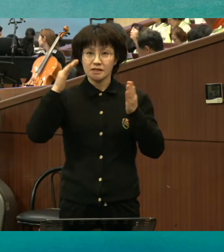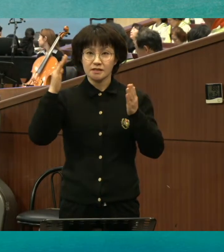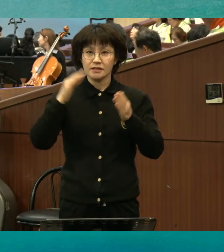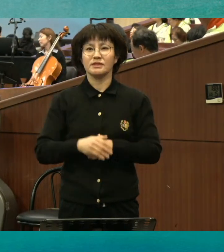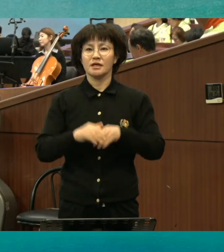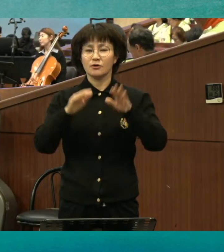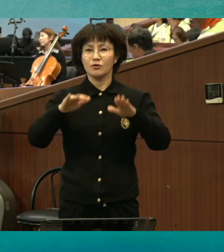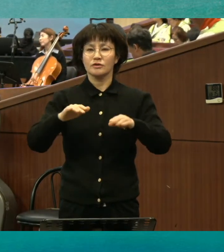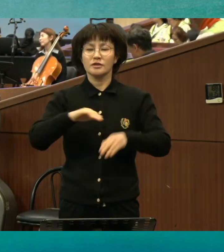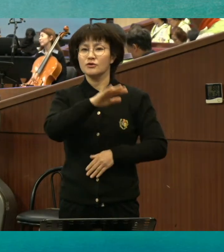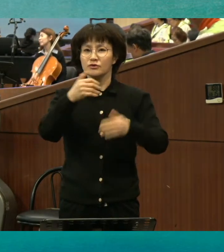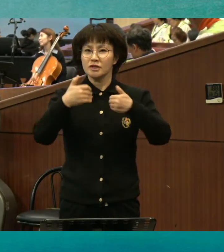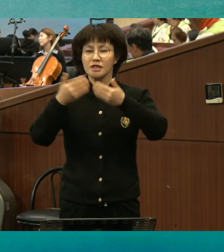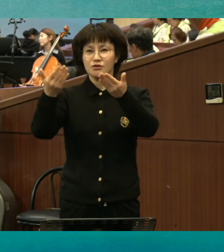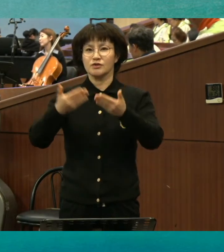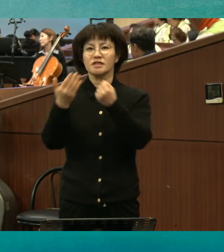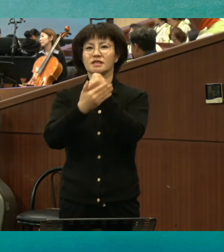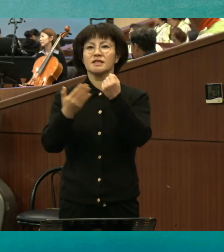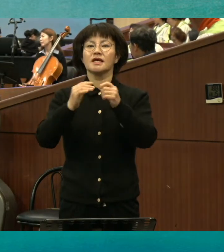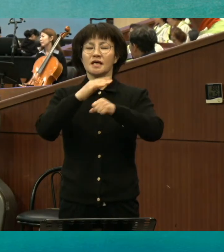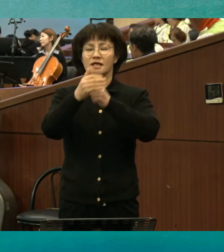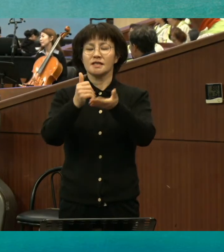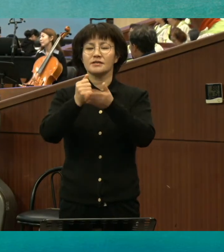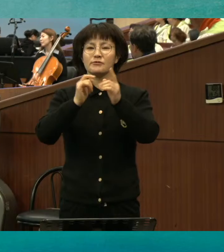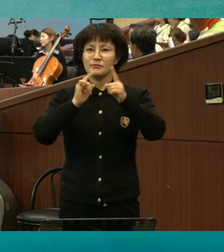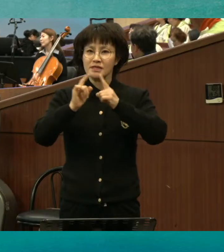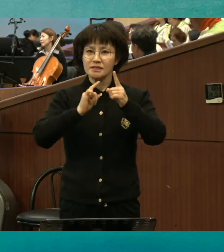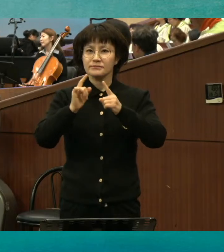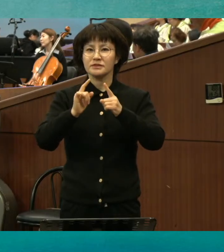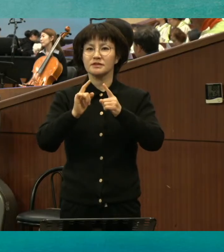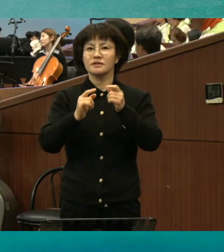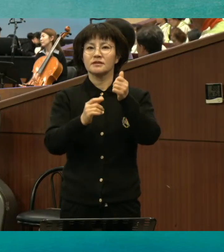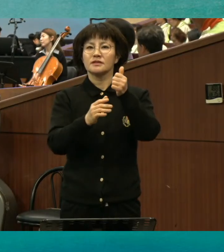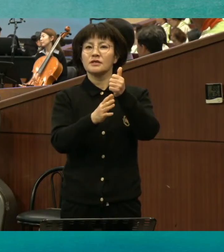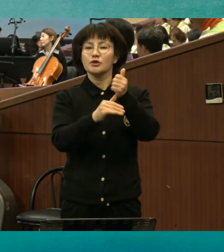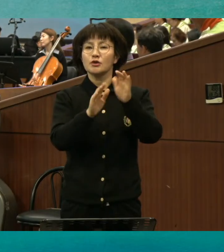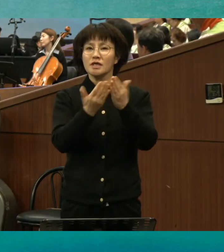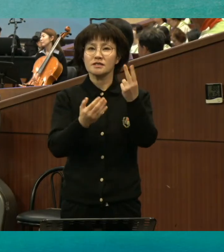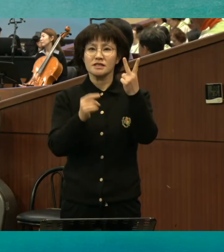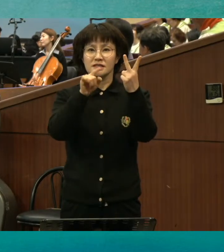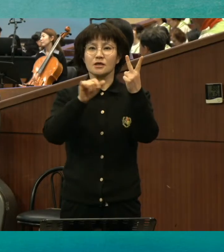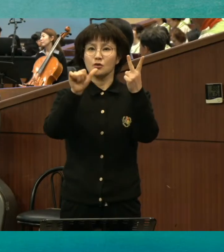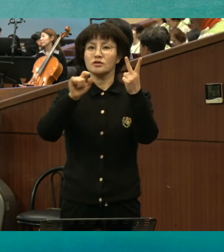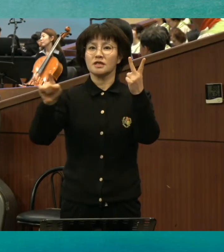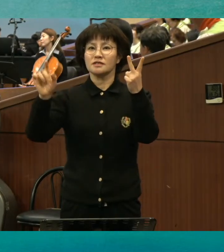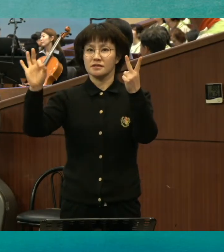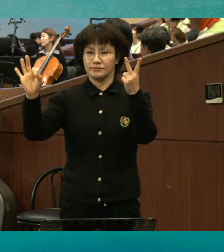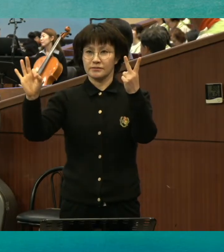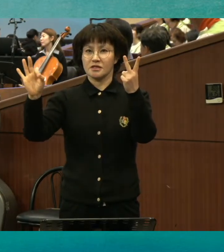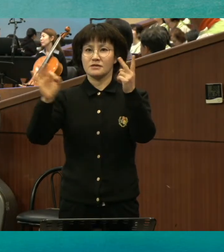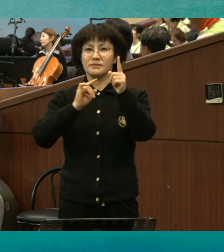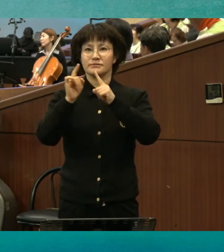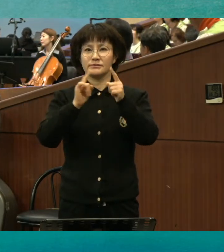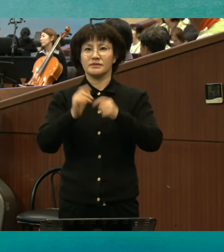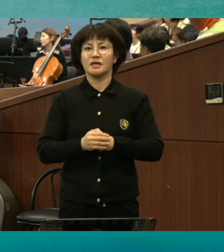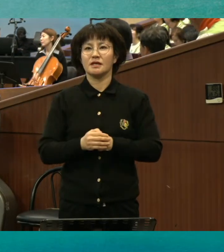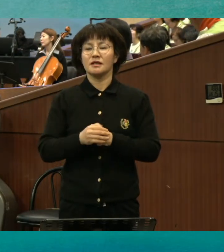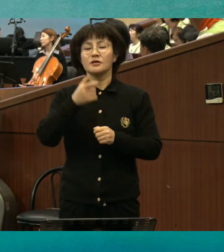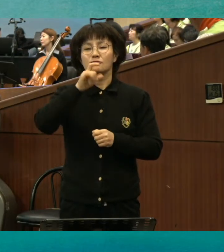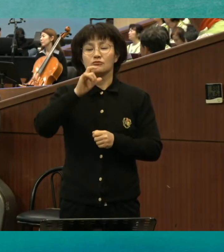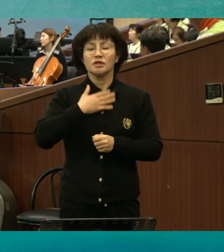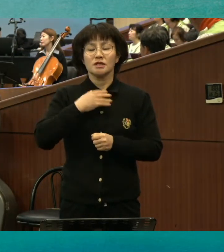오늘 우리에게 주신 은혜로운 하나님의 말씀은 요나서 2장 5절에서 10절입니다. 물이